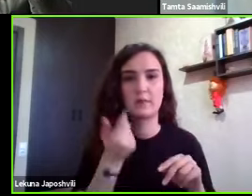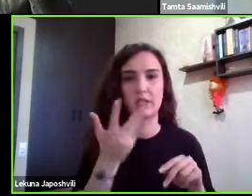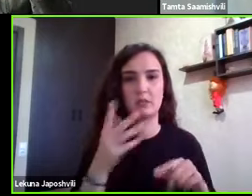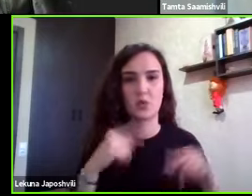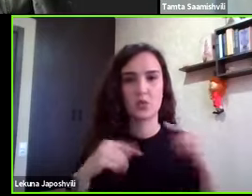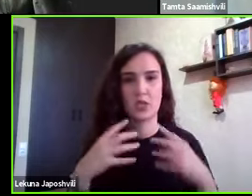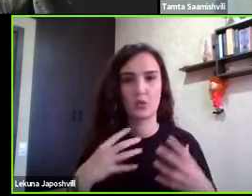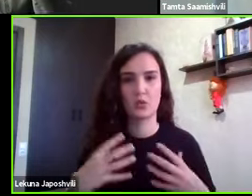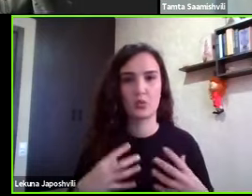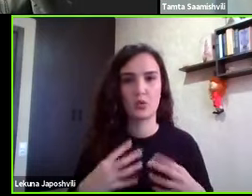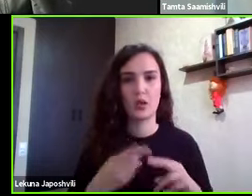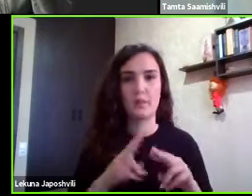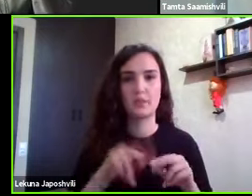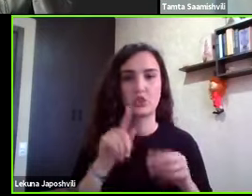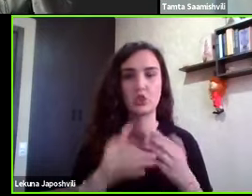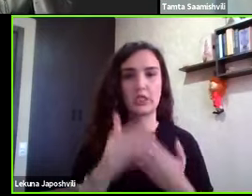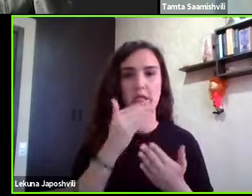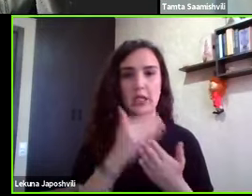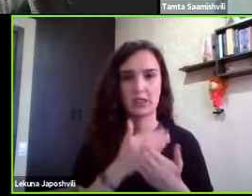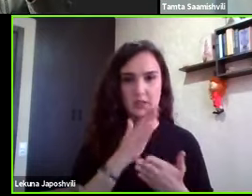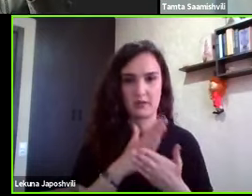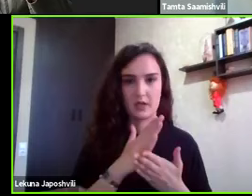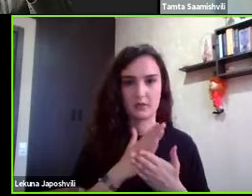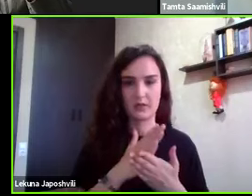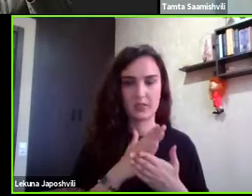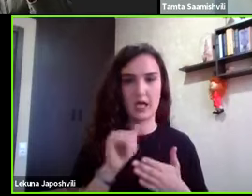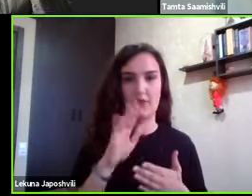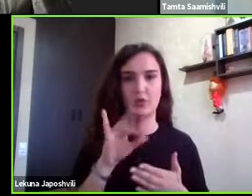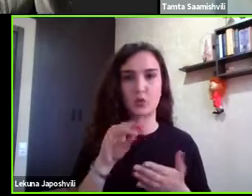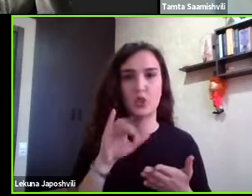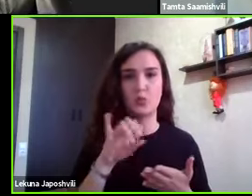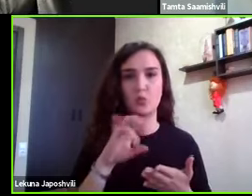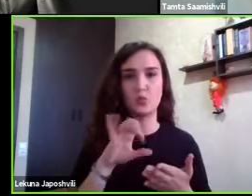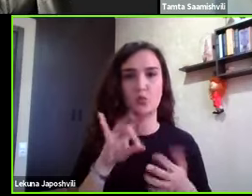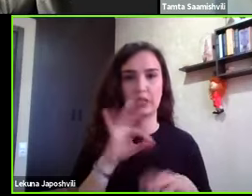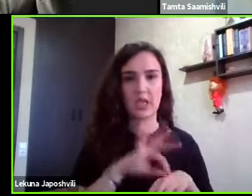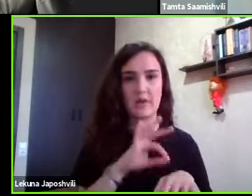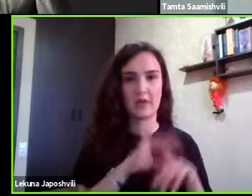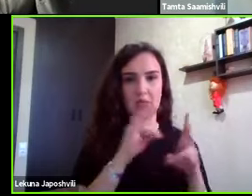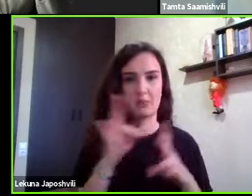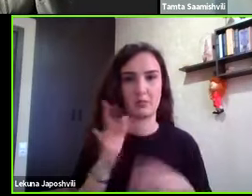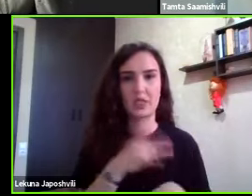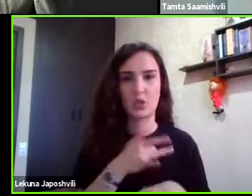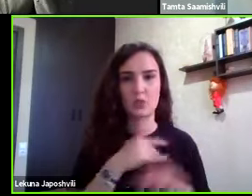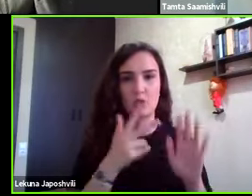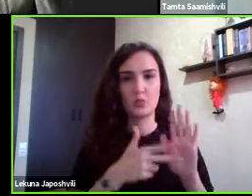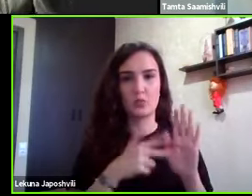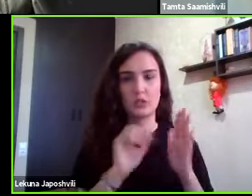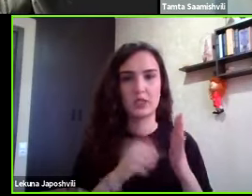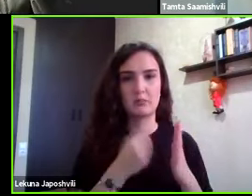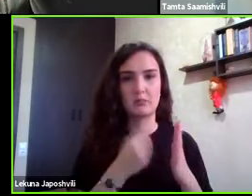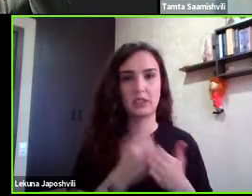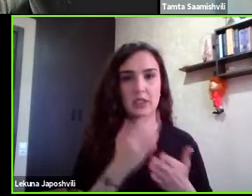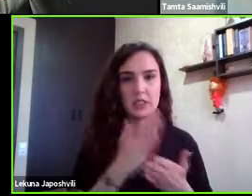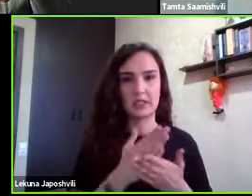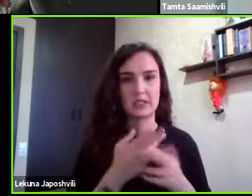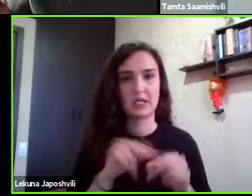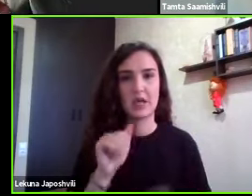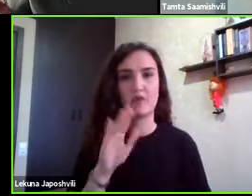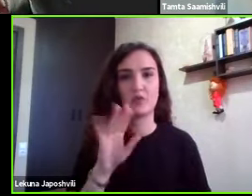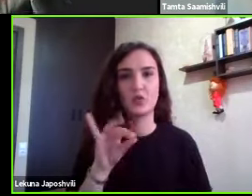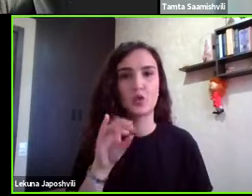ორგანო. ამის შედეგად გვაქვს აუტოიმუნური დაავადებები, რომლებიც დაახლოებით 83-ია. აი ეს არის